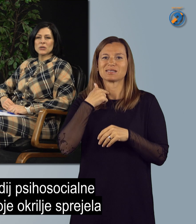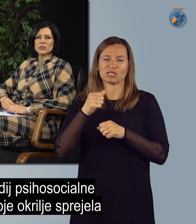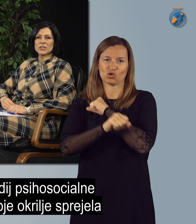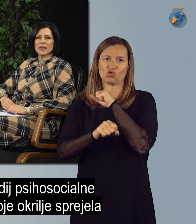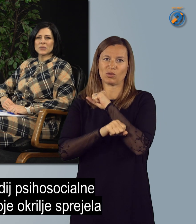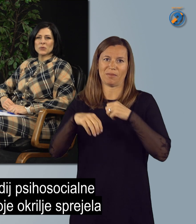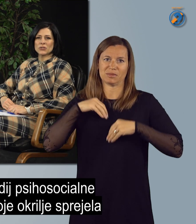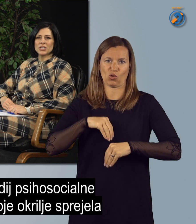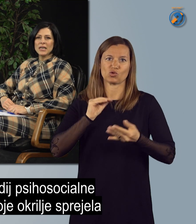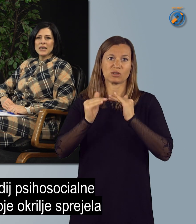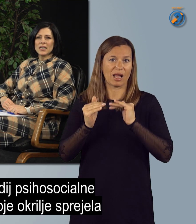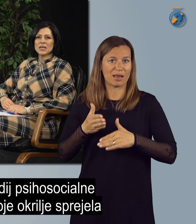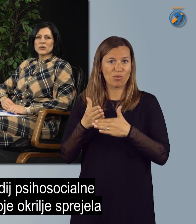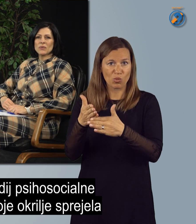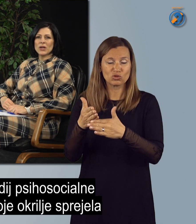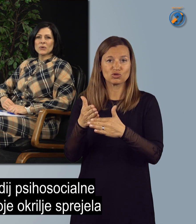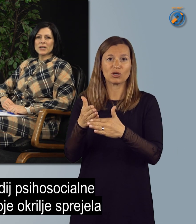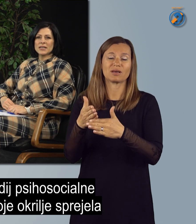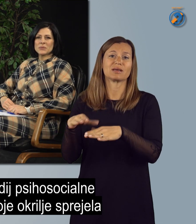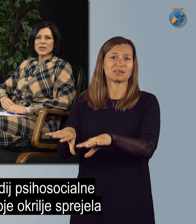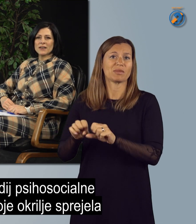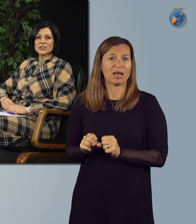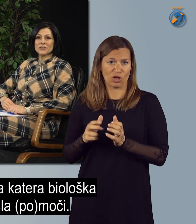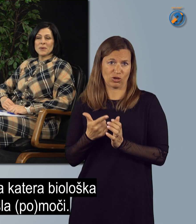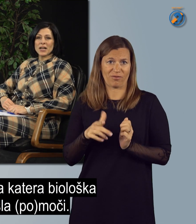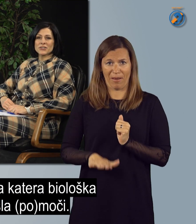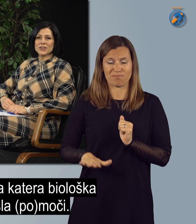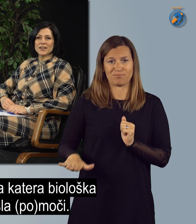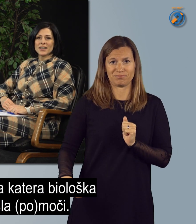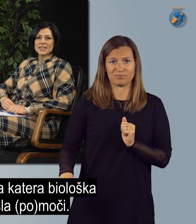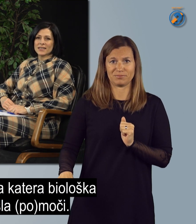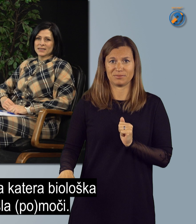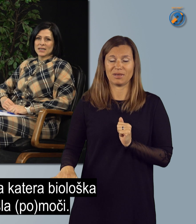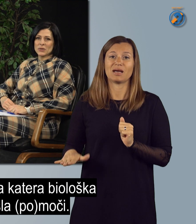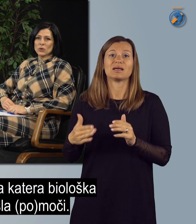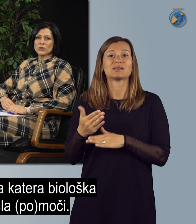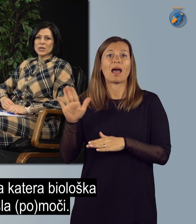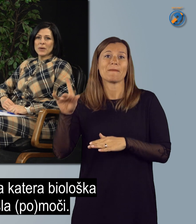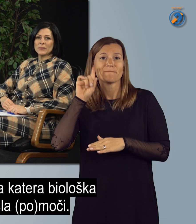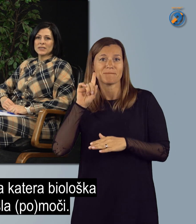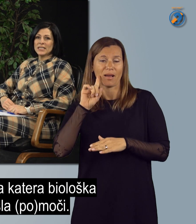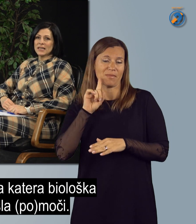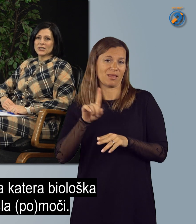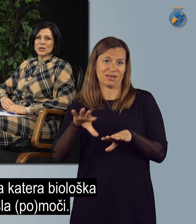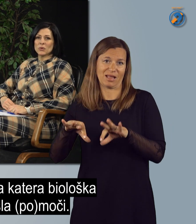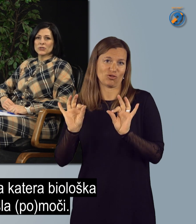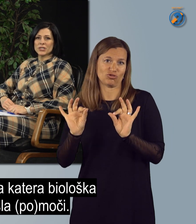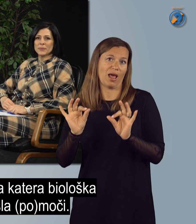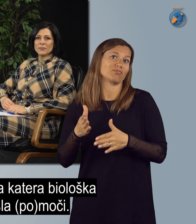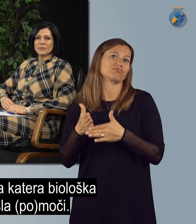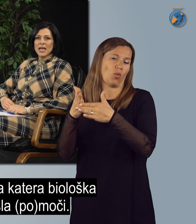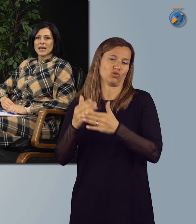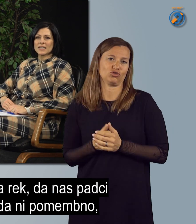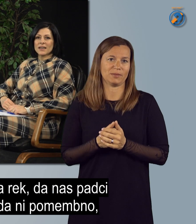študij psihosocialne pomoči, je pod svoje okrilje sprejela še 2 malčka, za katera biološka mama ni našla